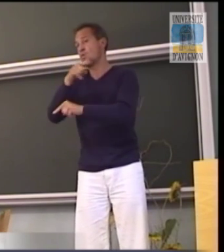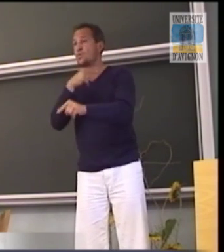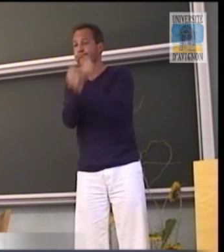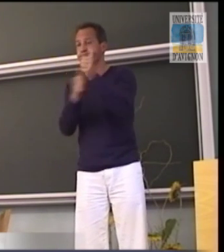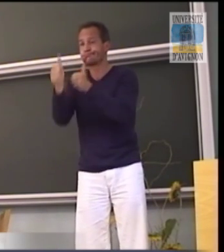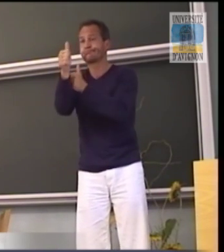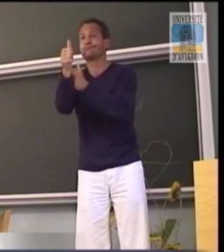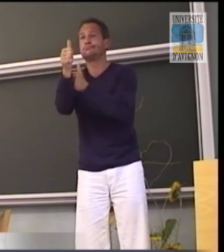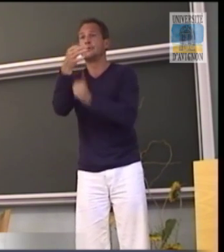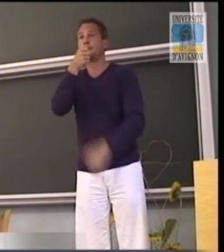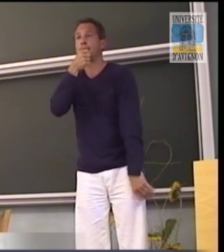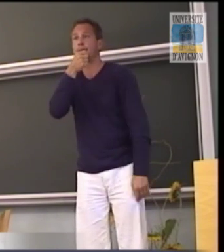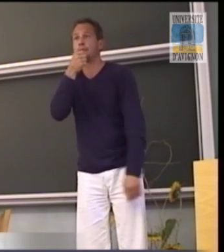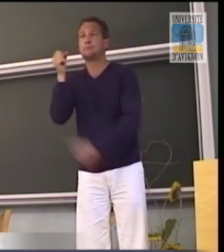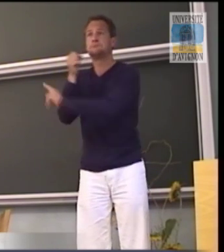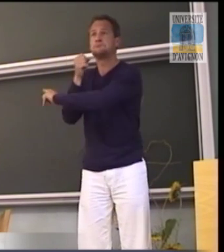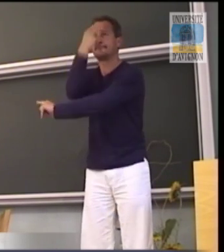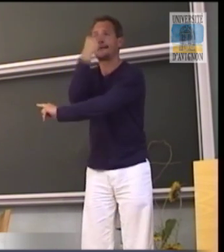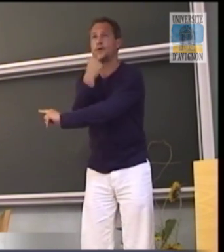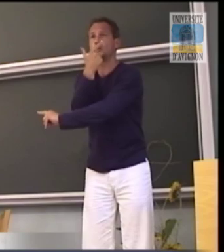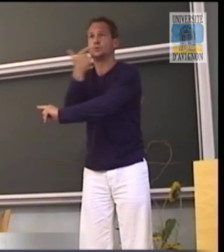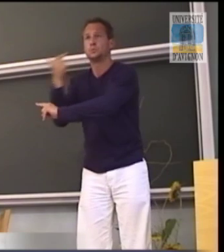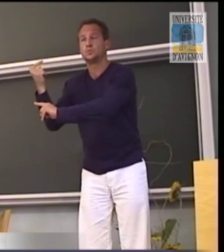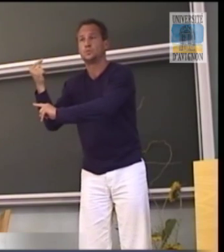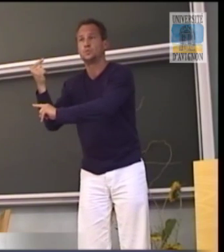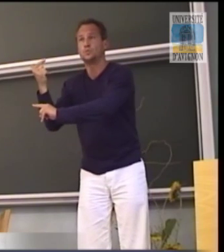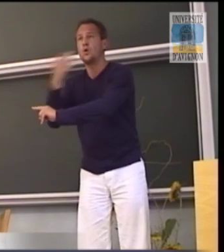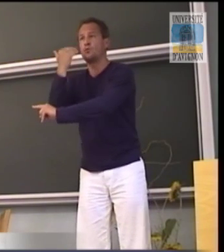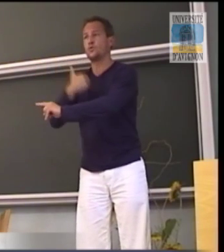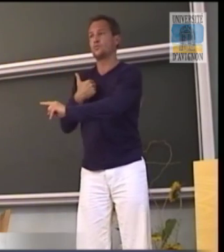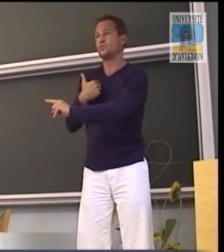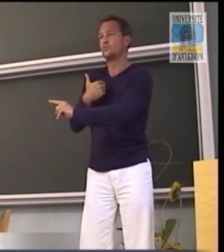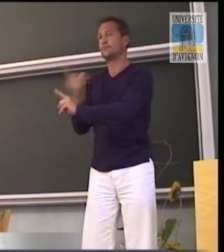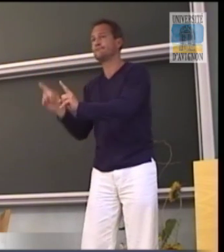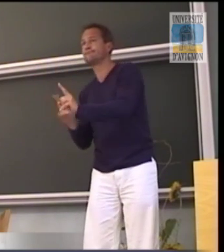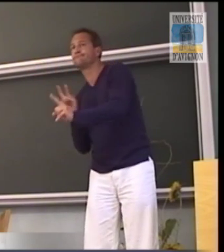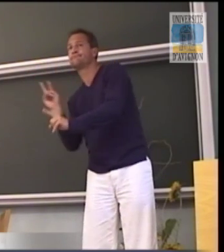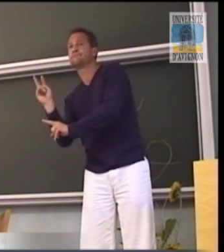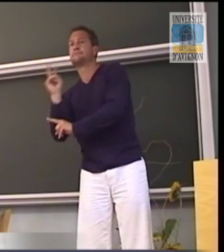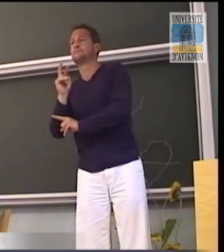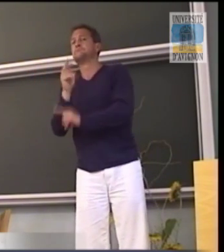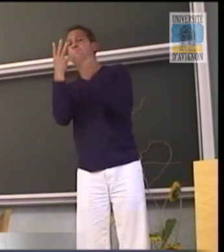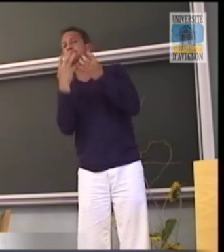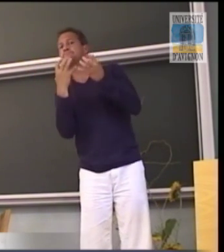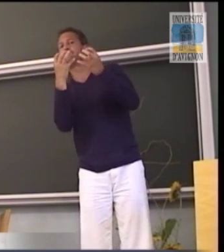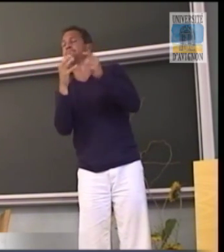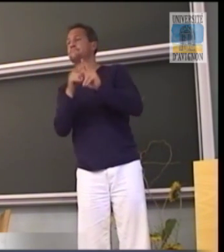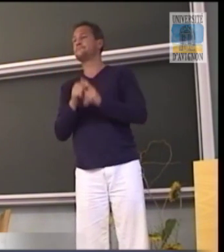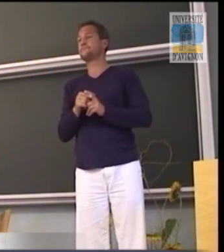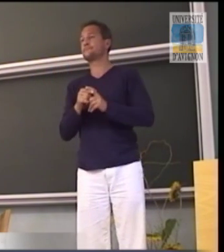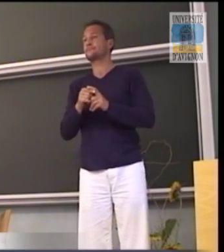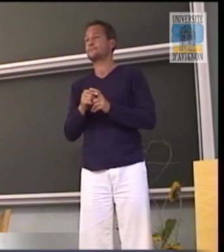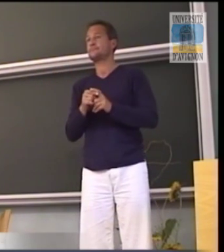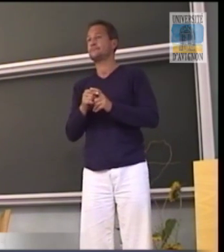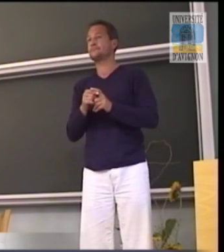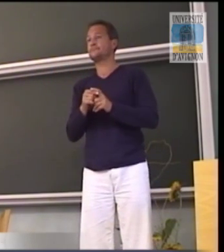mais je vais interpeller tous ceux qui ont peur de ne pas voir. Volume bien plus important. Et au niveau de ma caisse, je me disais que